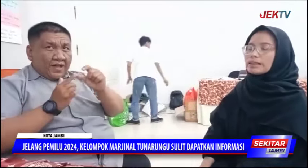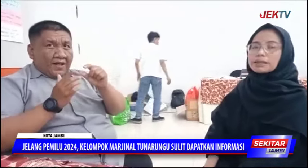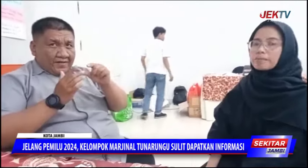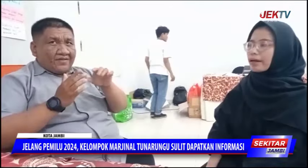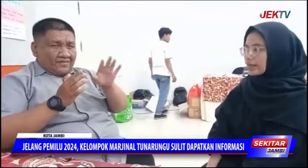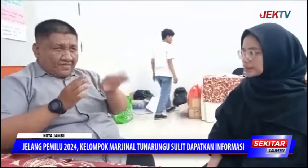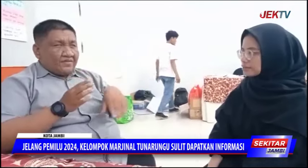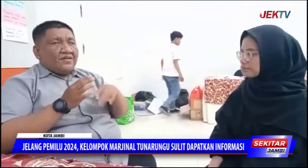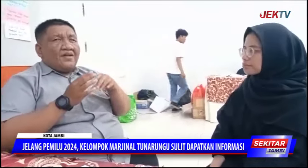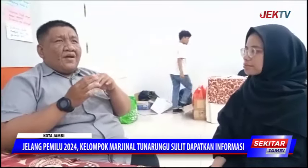Masalah tempat TPS.